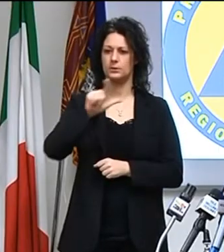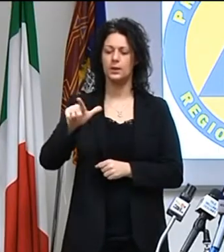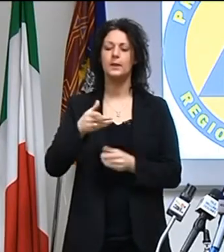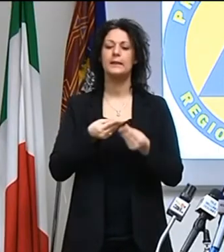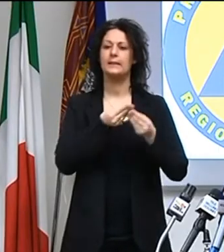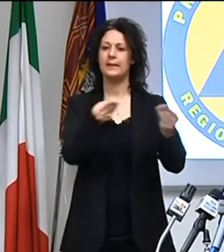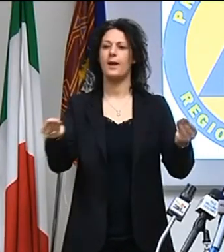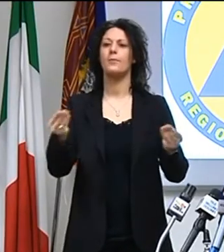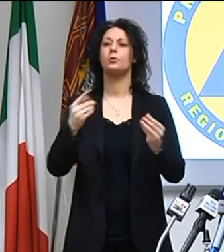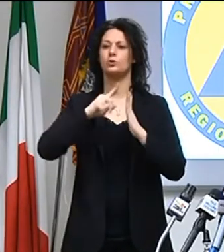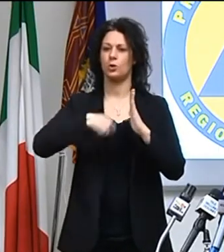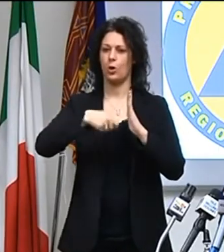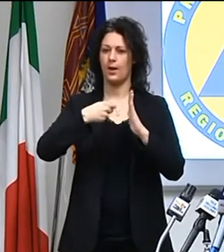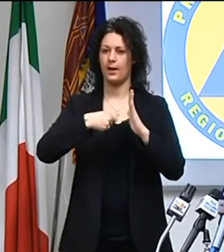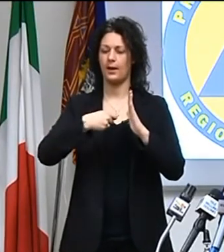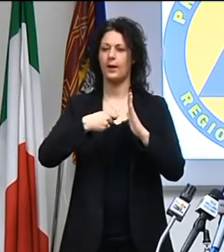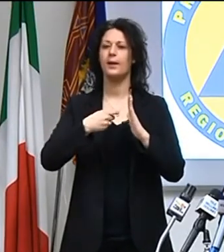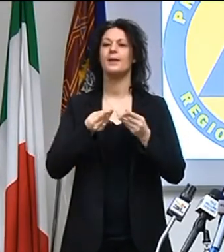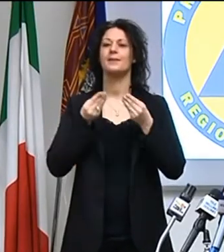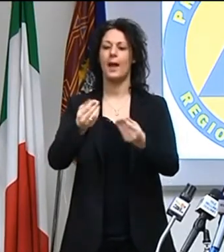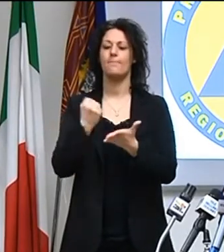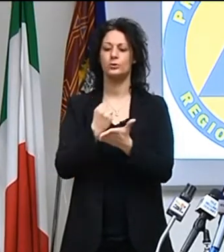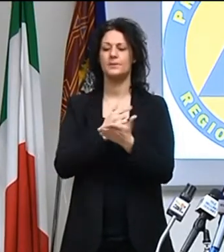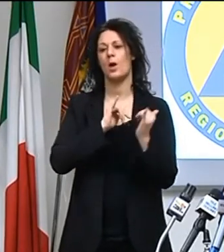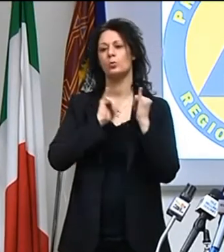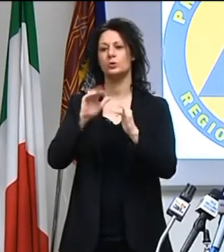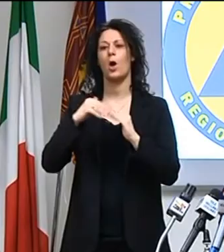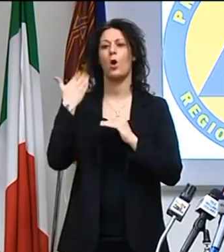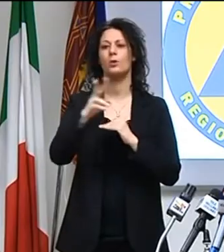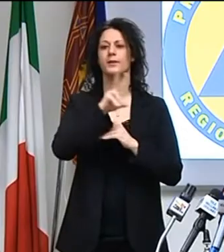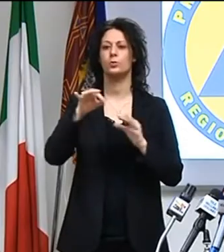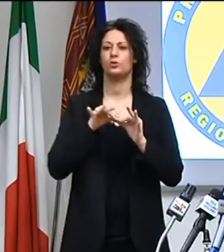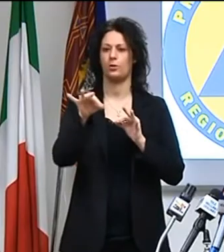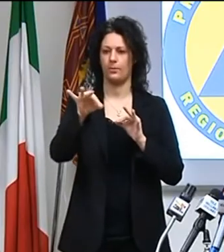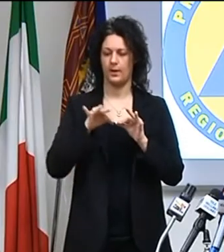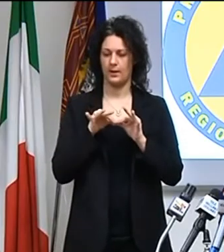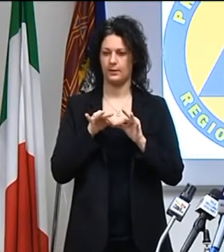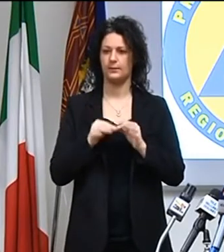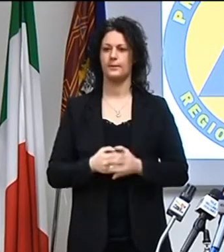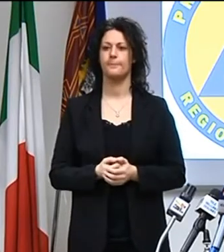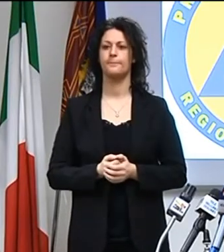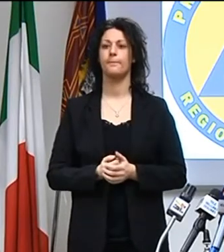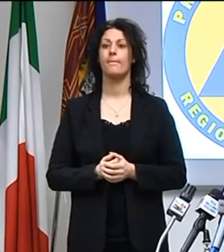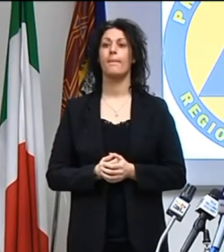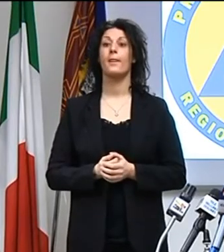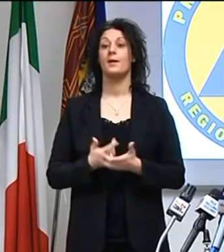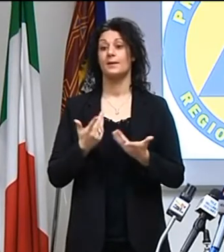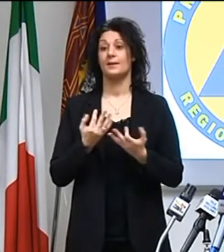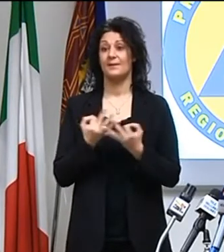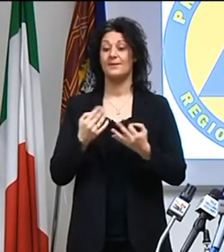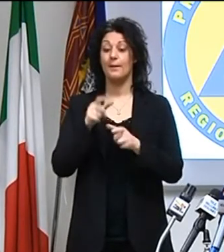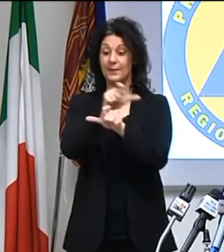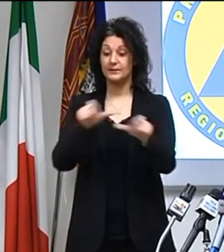in deroga rispetto appunto ai 200 metri che citava il Presidente, e chiaramente permettendo a queste persone